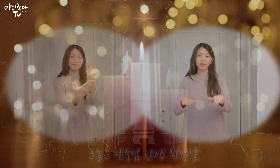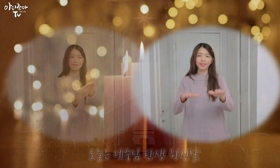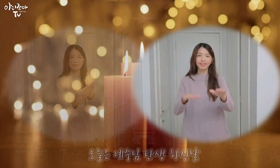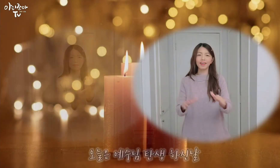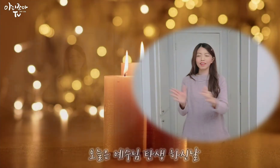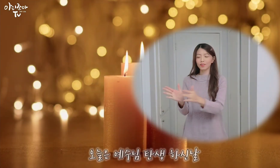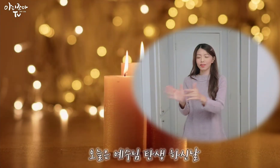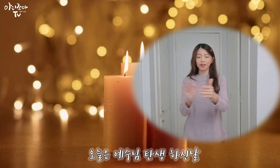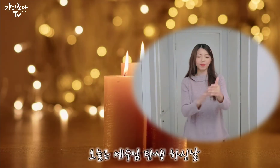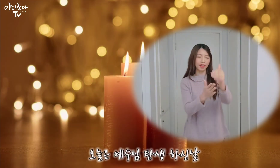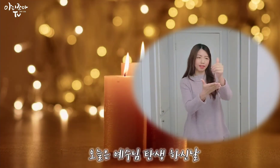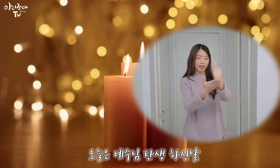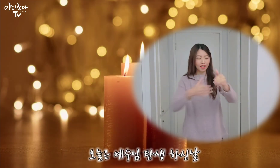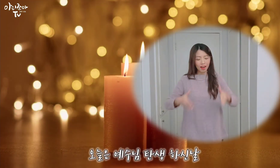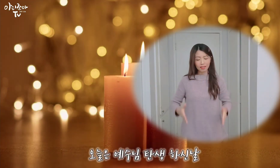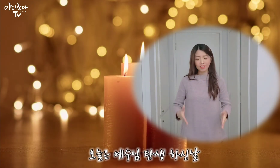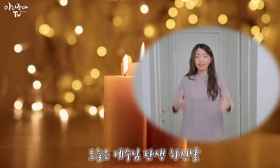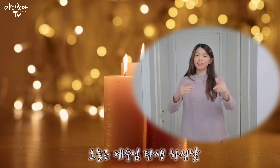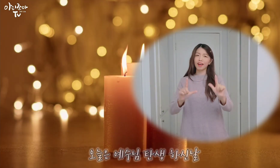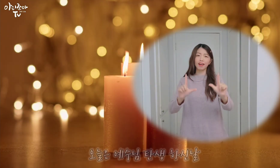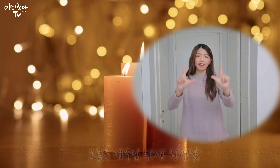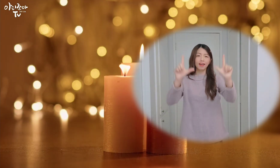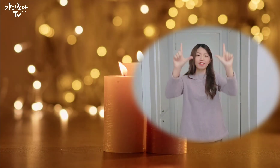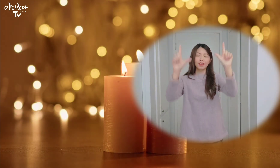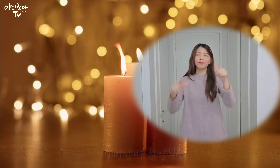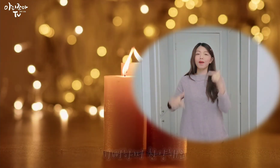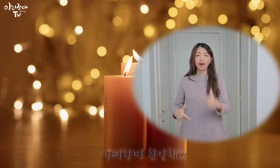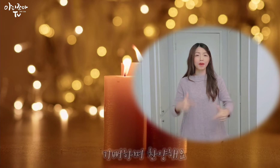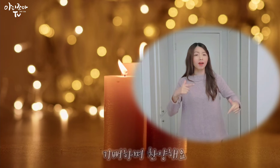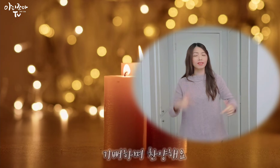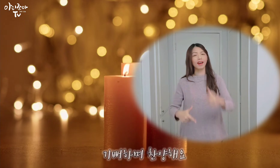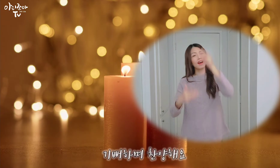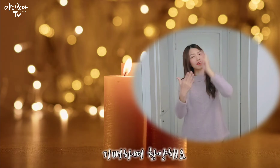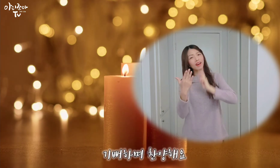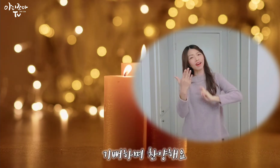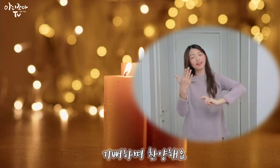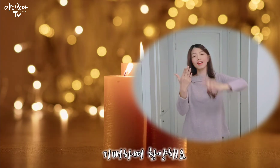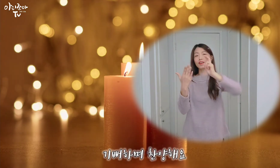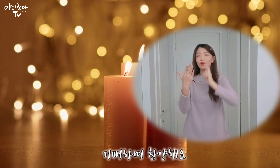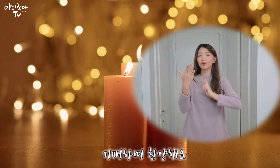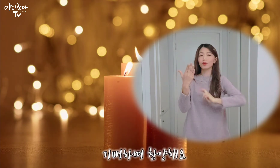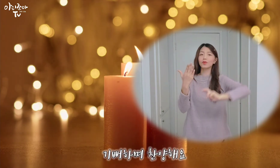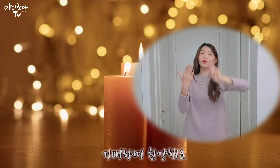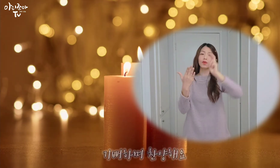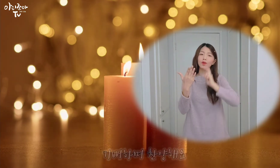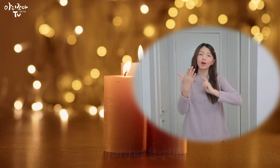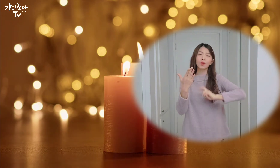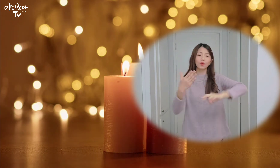오늘은 예수님 탄생하신 날 기뻐하며 찬양해요